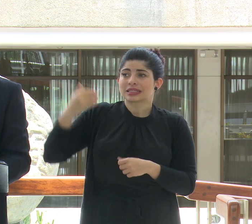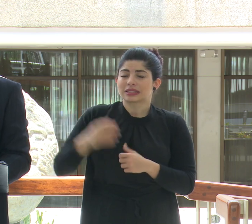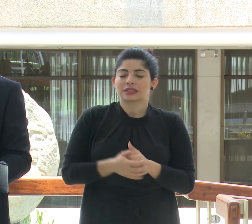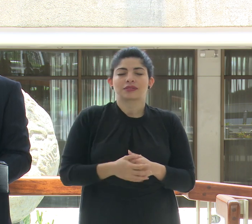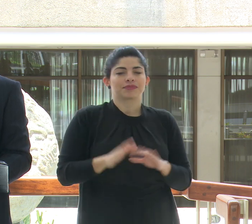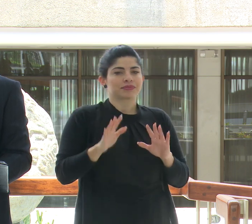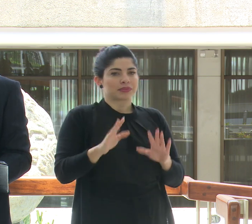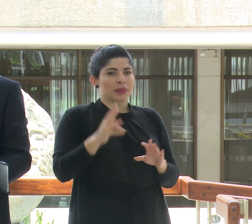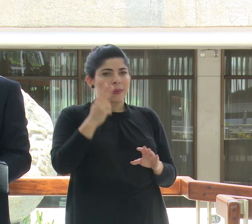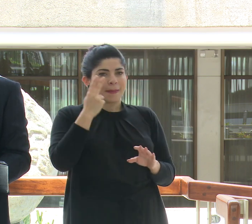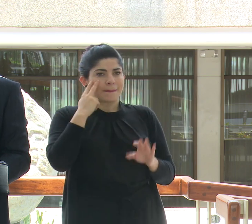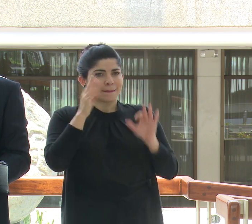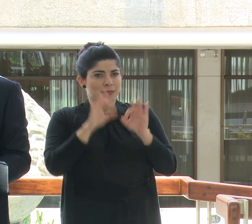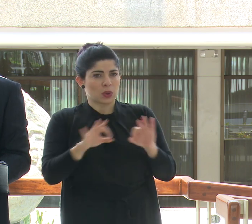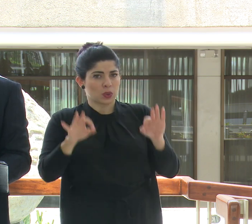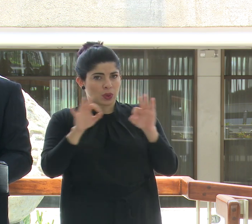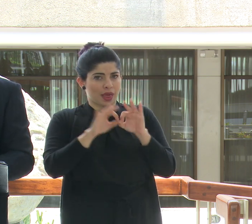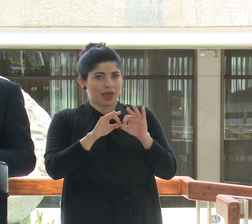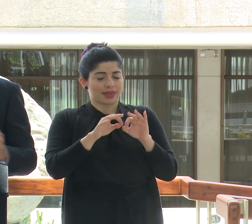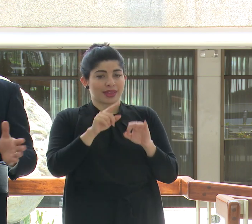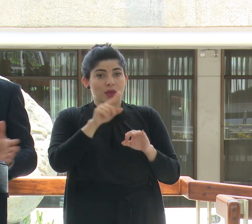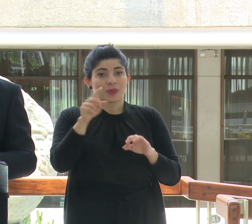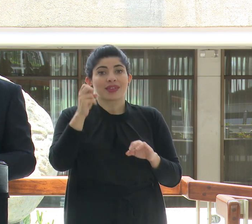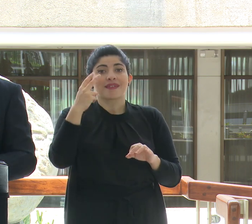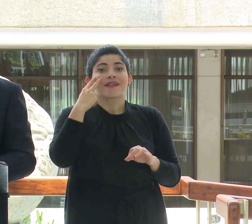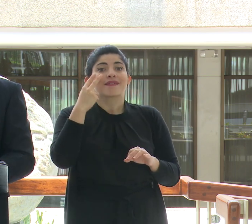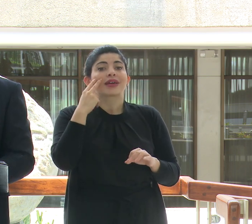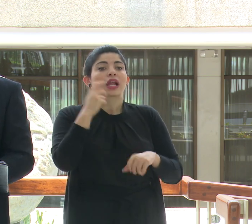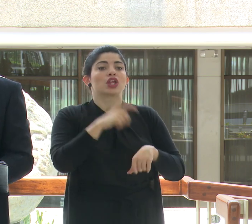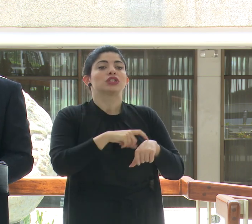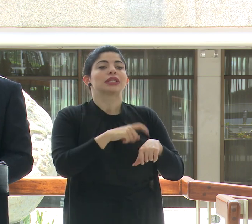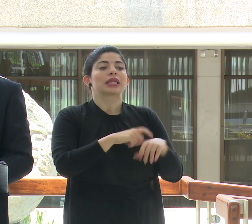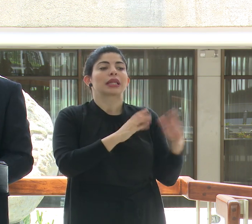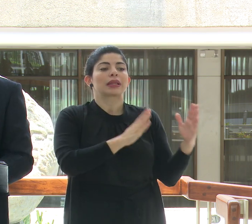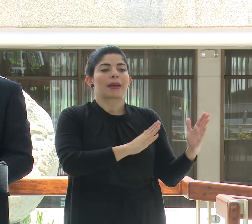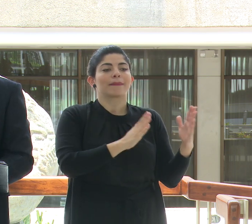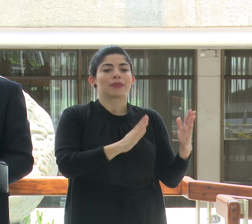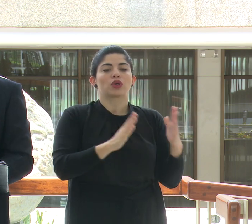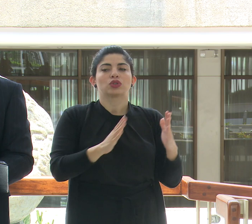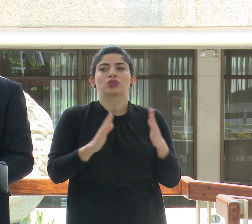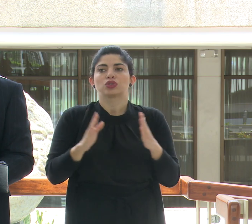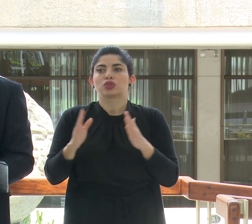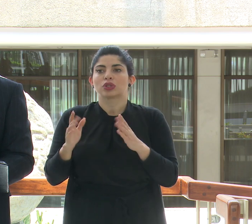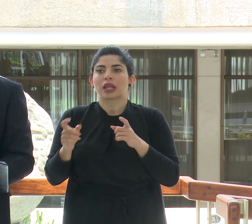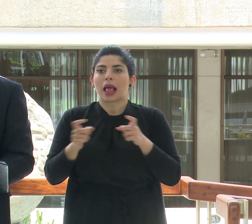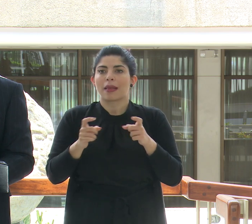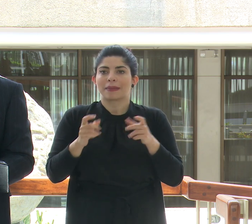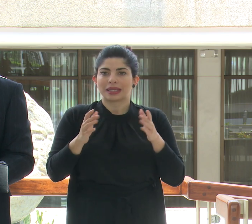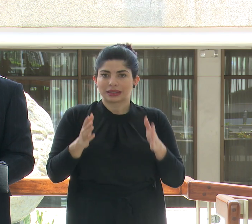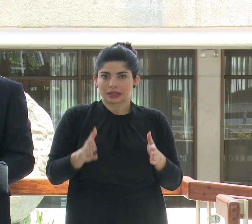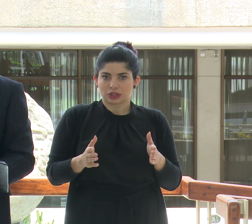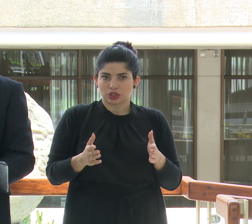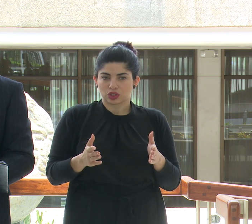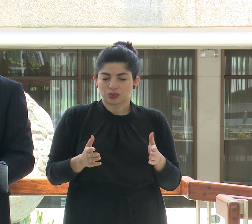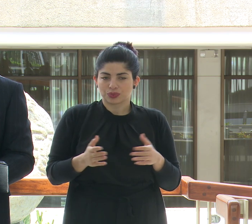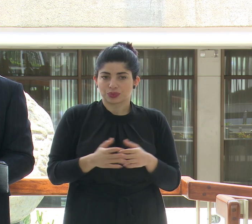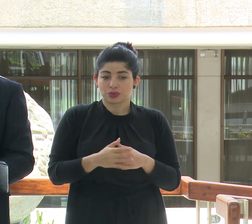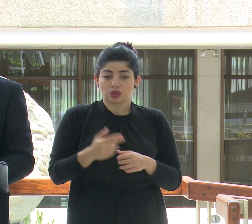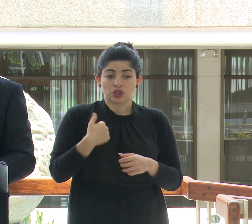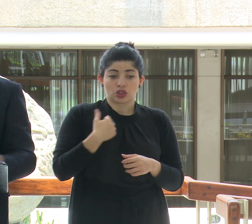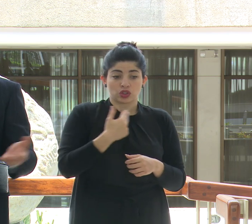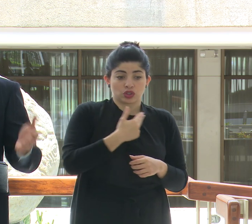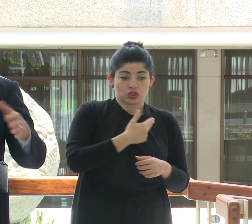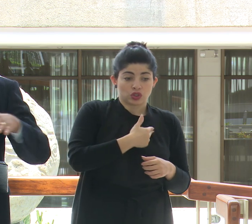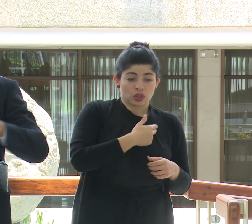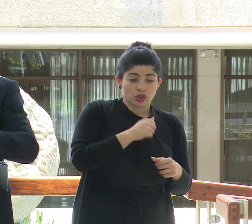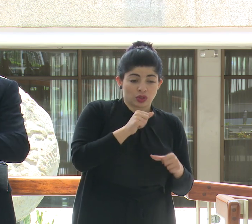A ver, es importante, y creo que hay que verlo en los tiempos de la administración. Nosotros hemos